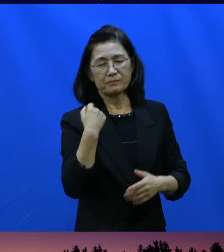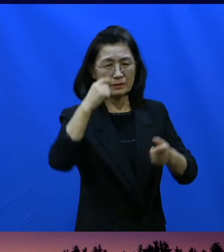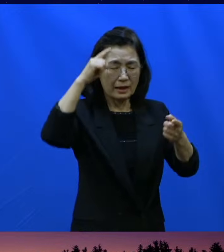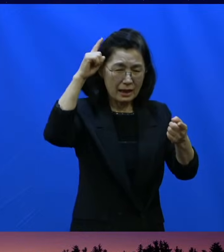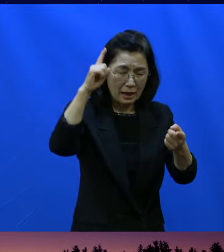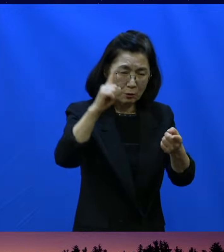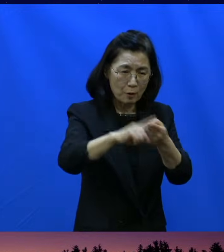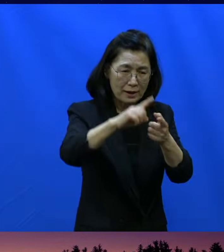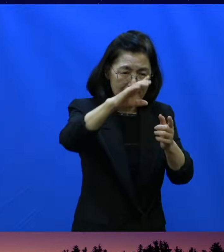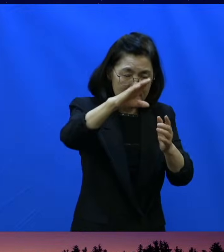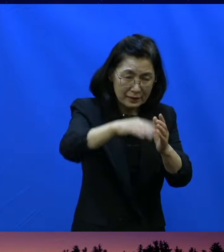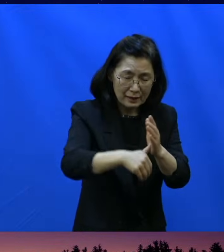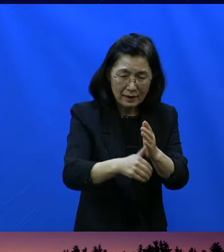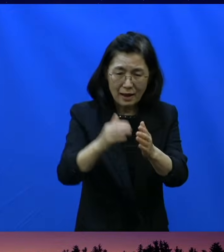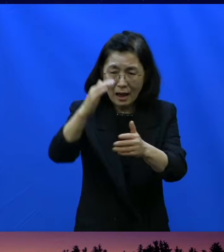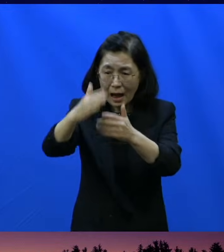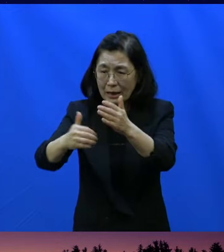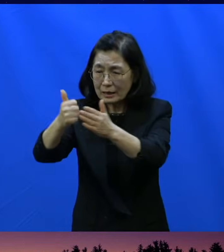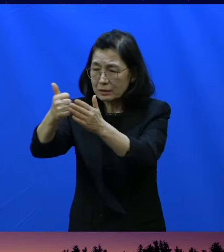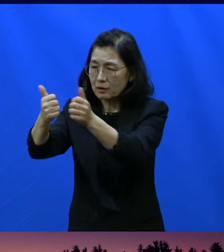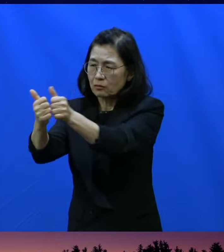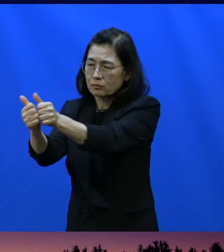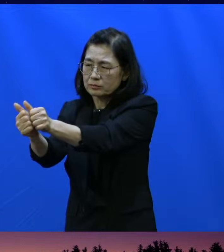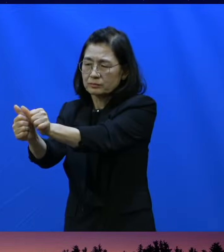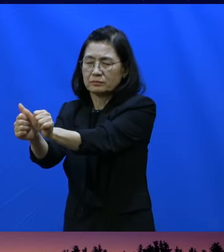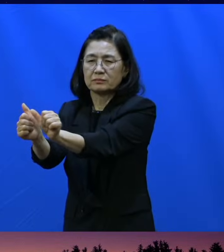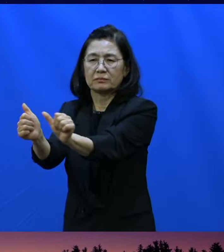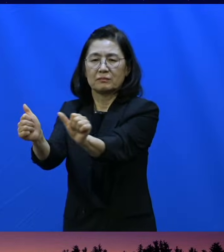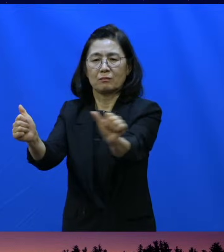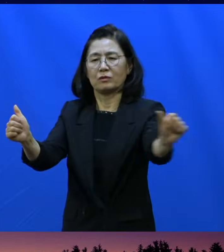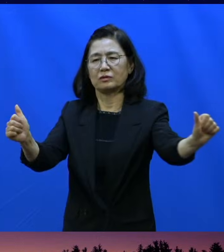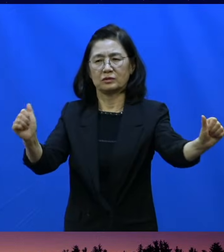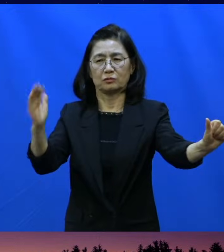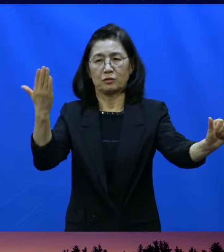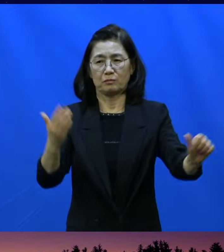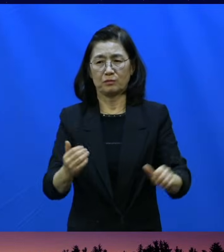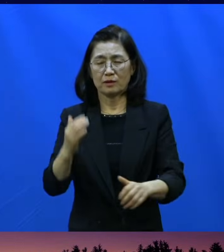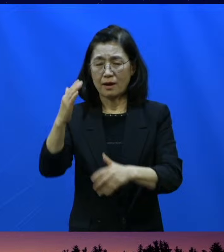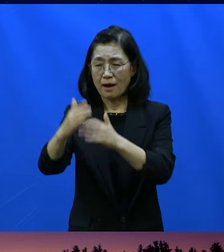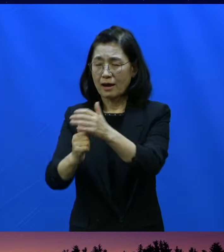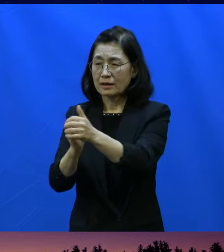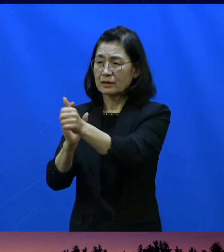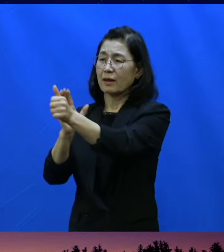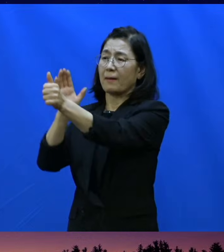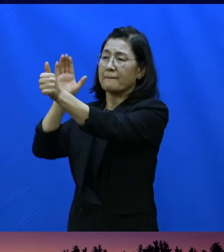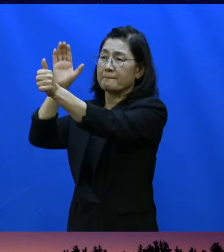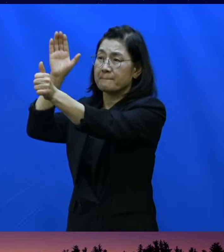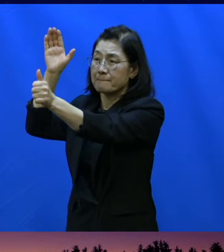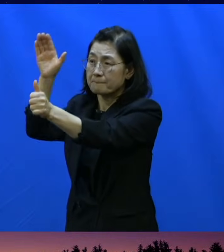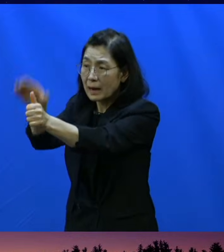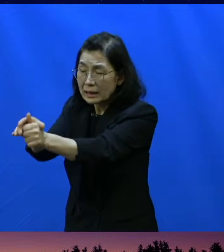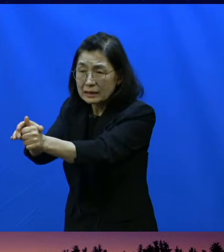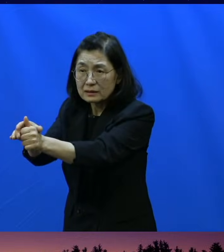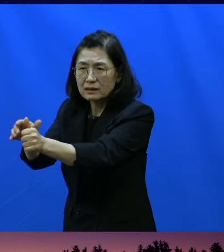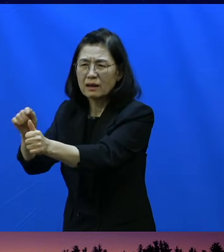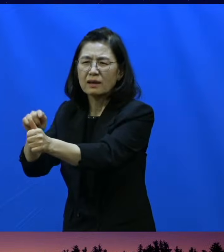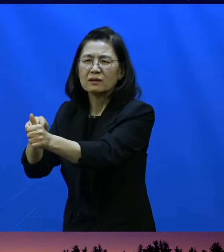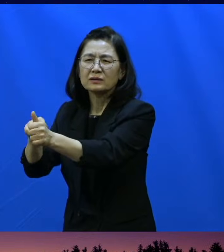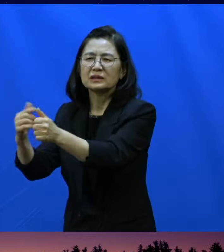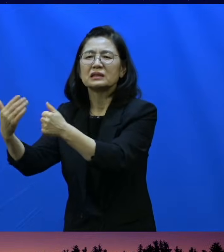여러분, 하나님에게 내어 맡기는 것이 은혜예요. 내가 다 하려고 하지 말라는